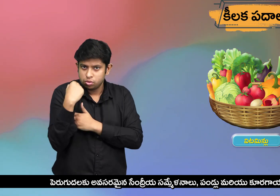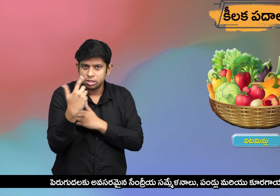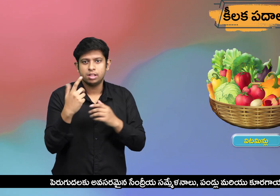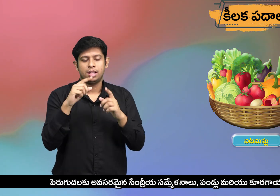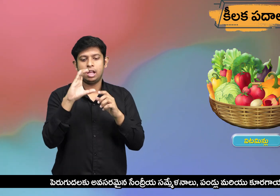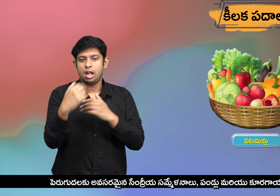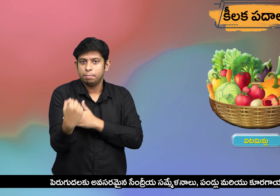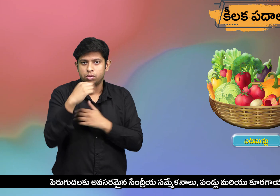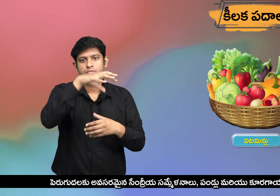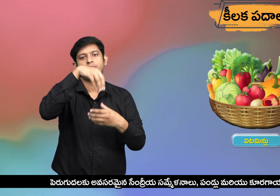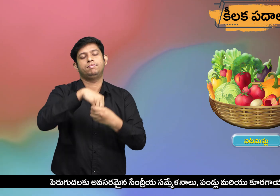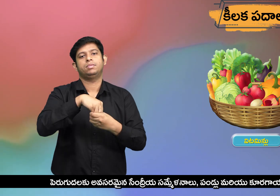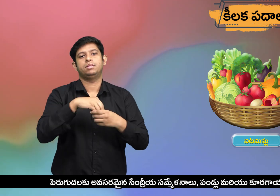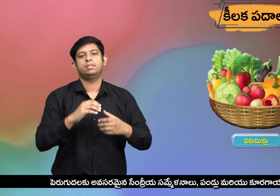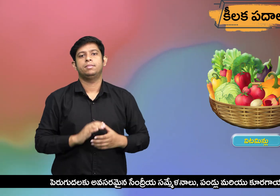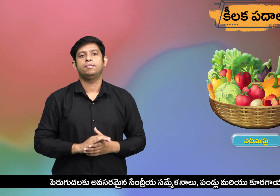ఉంటాయి.